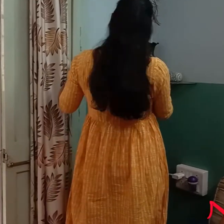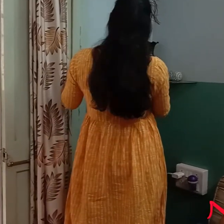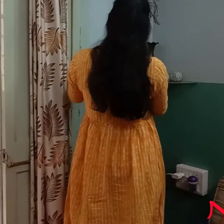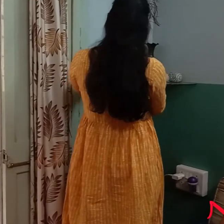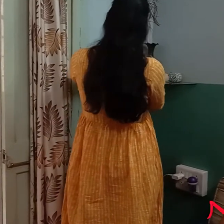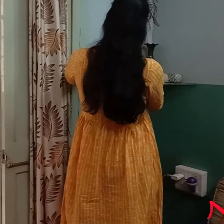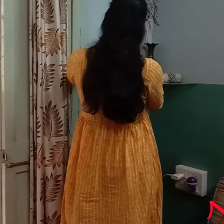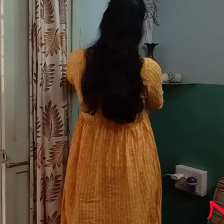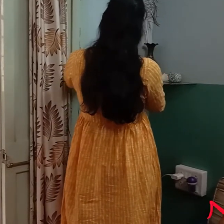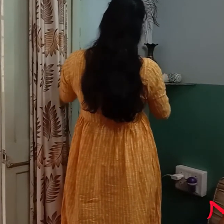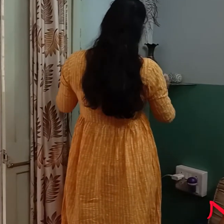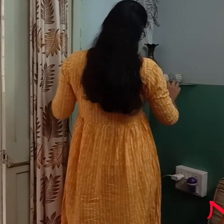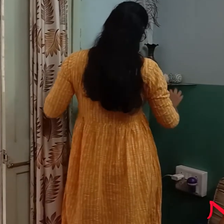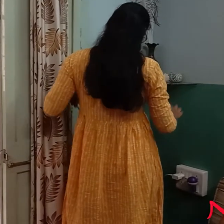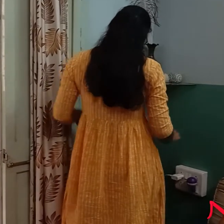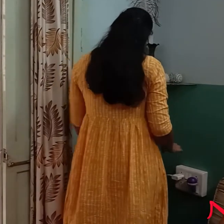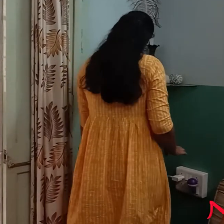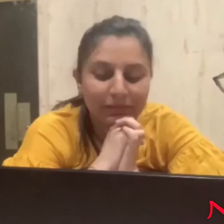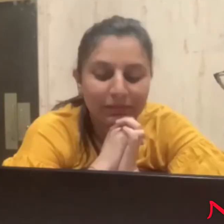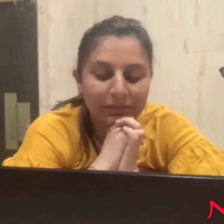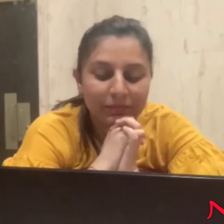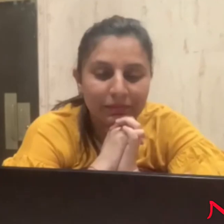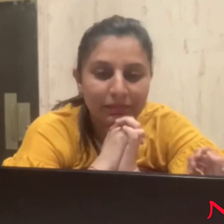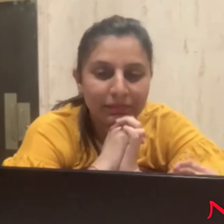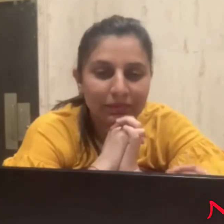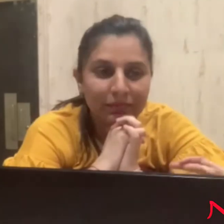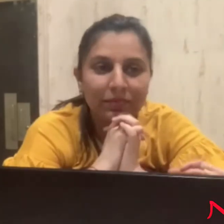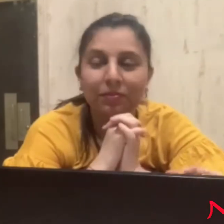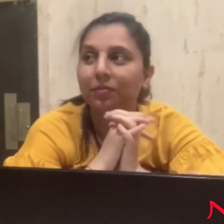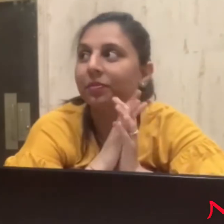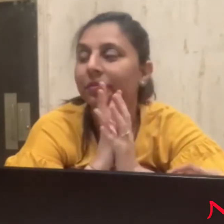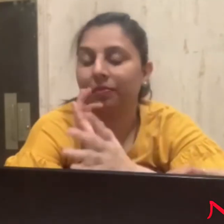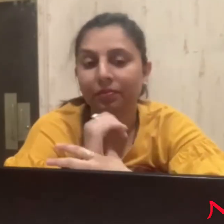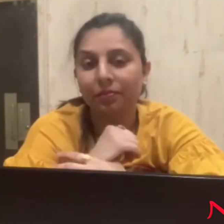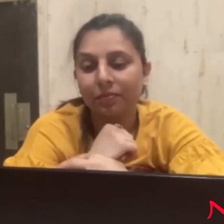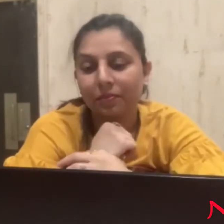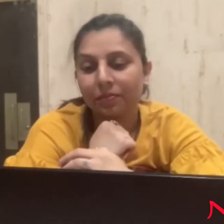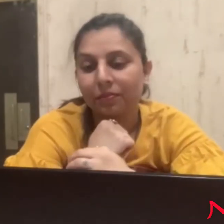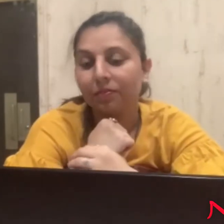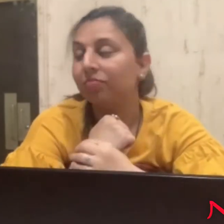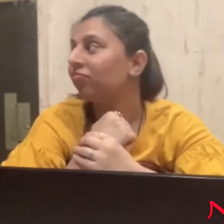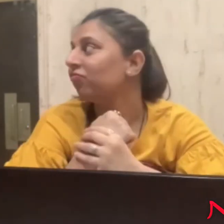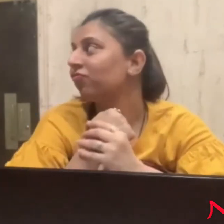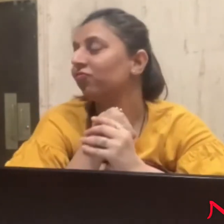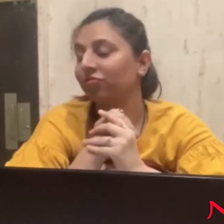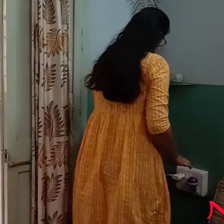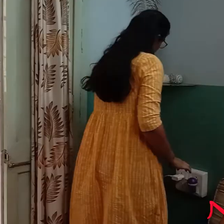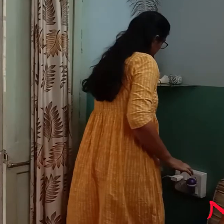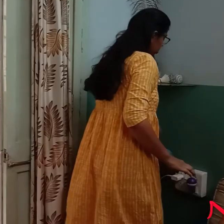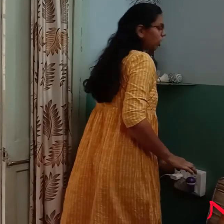जाओ निर्मिति बुलाने आई है नहीं मम्मा बस एक लास्ट एपिसोड देख लेते हैं हम चलो अभी